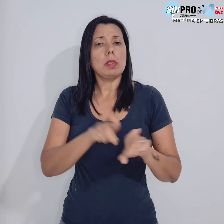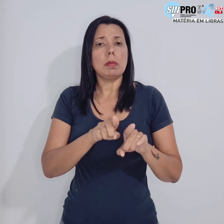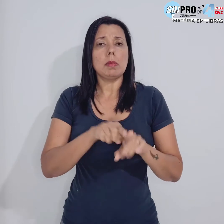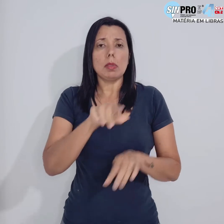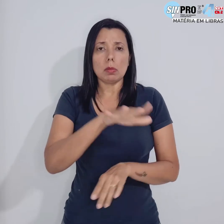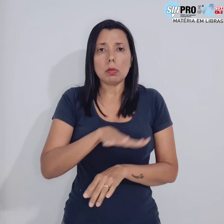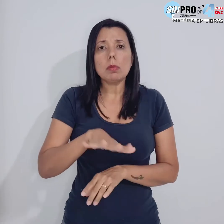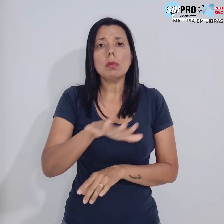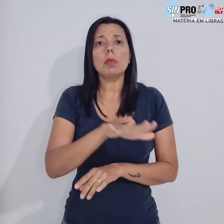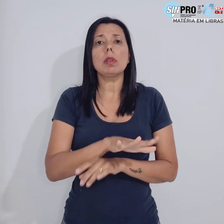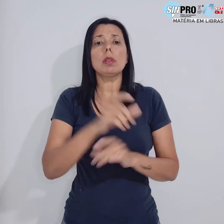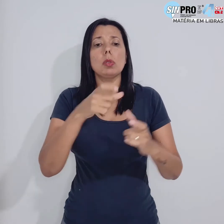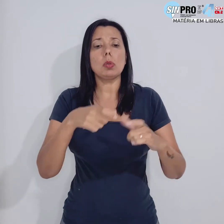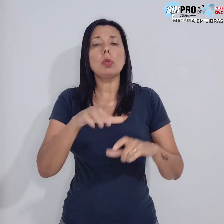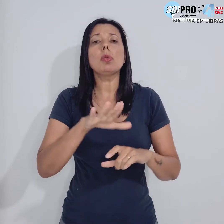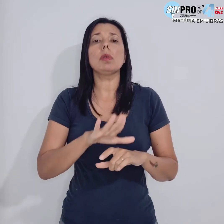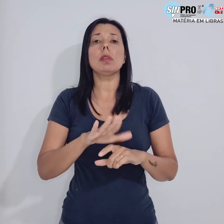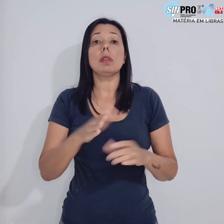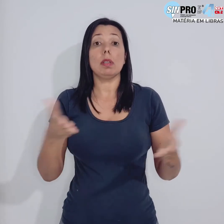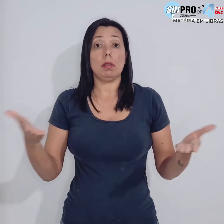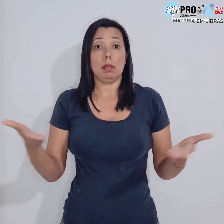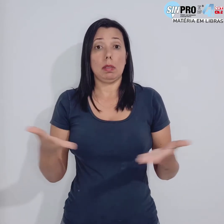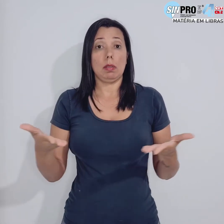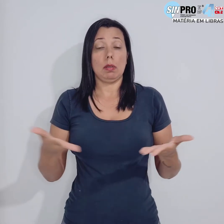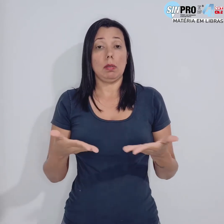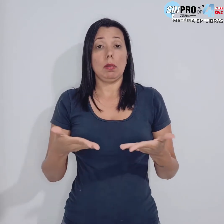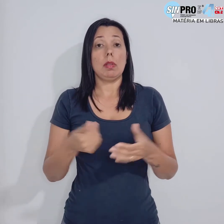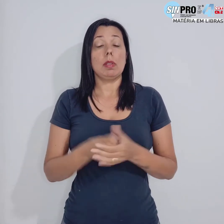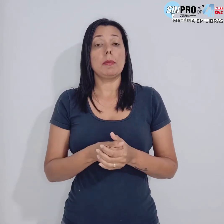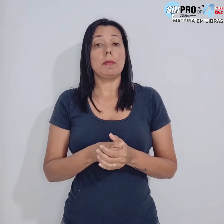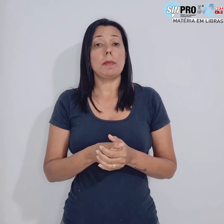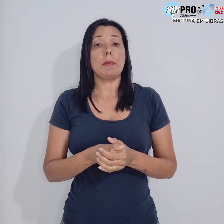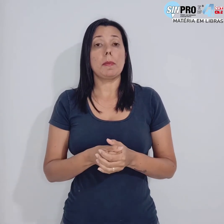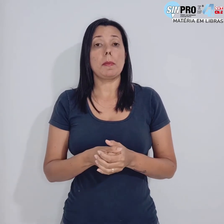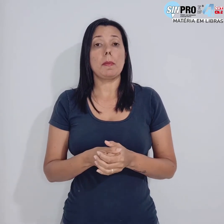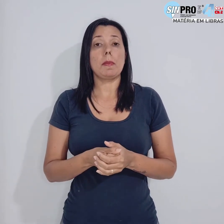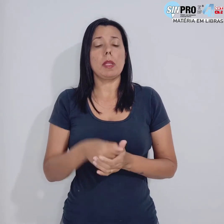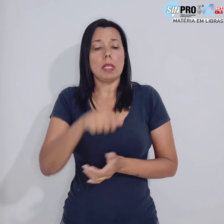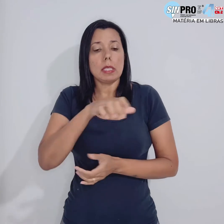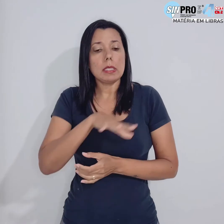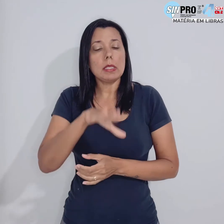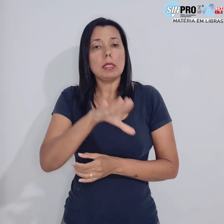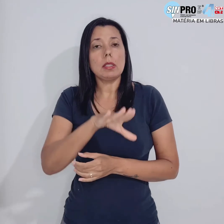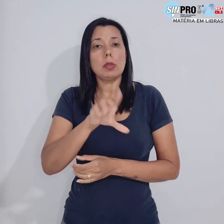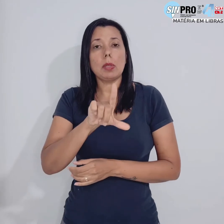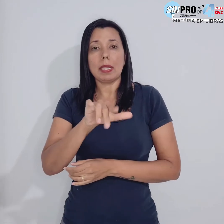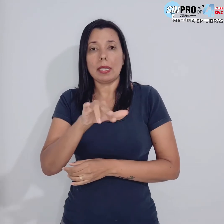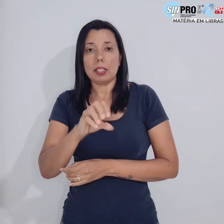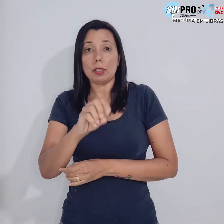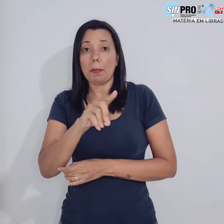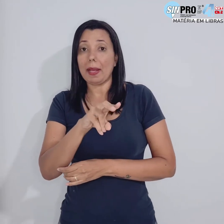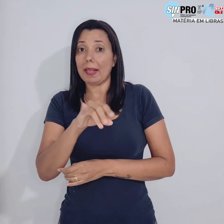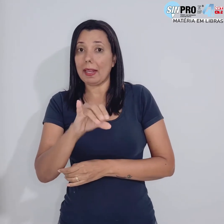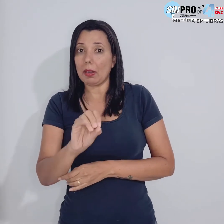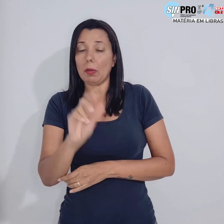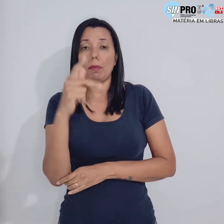territórios localizados onde, atualmente, estão situados o centro-leste do Paraguai,